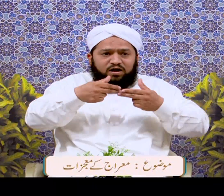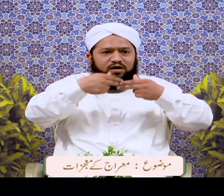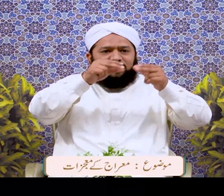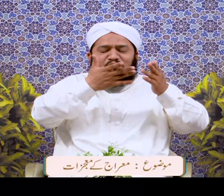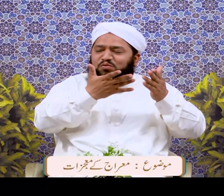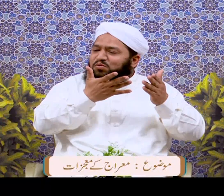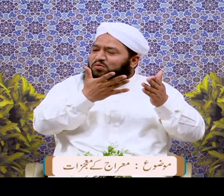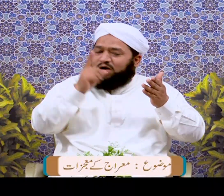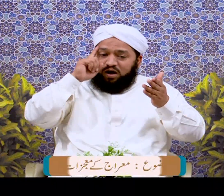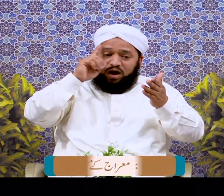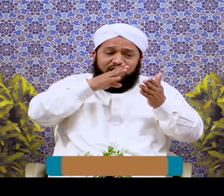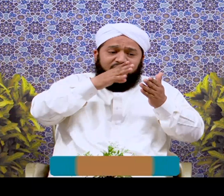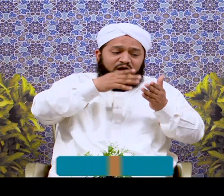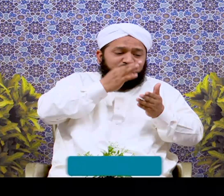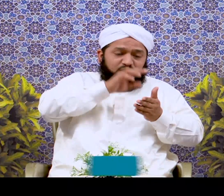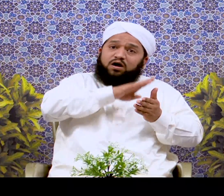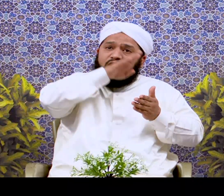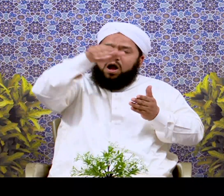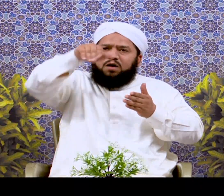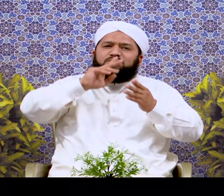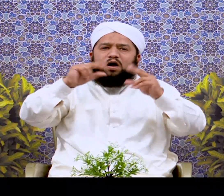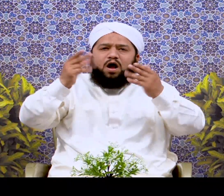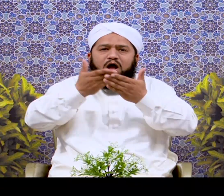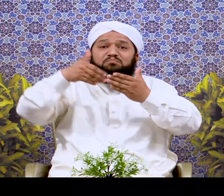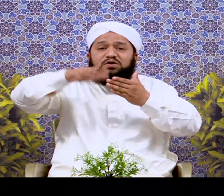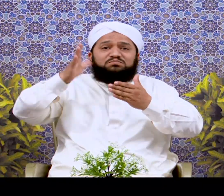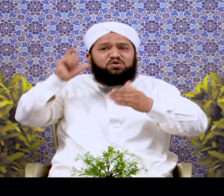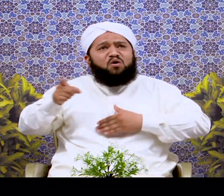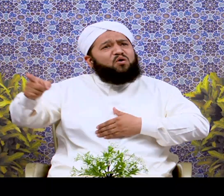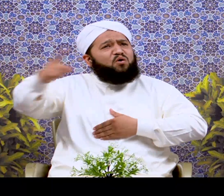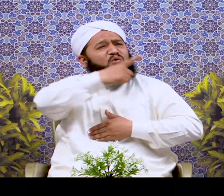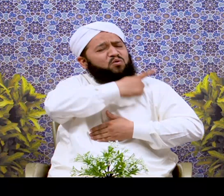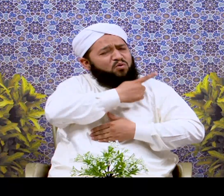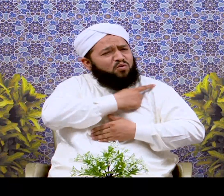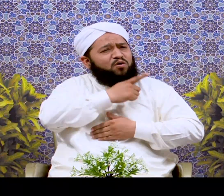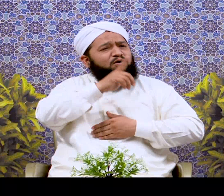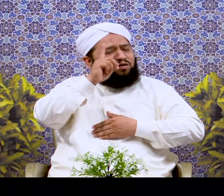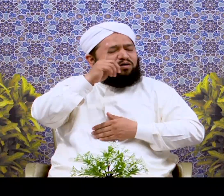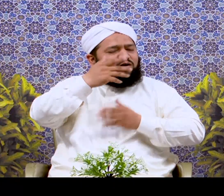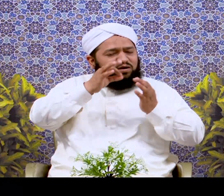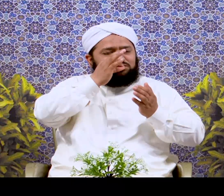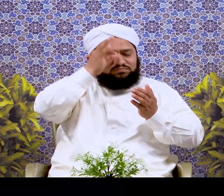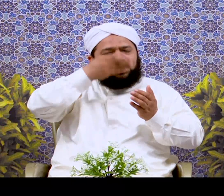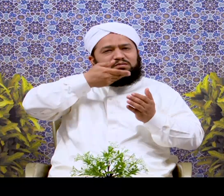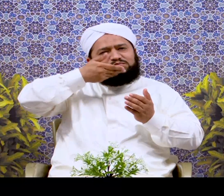کہ وہاں گناہگار امت کا بھی ذکر آیا تھا، اور امت کو دن رات معراج کی نعمت پانے، اللہ پاک کے